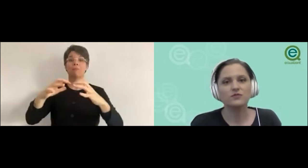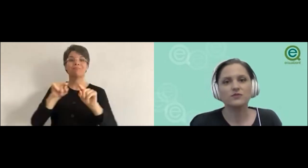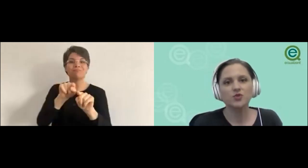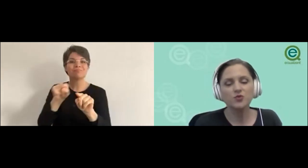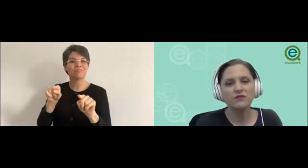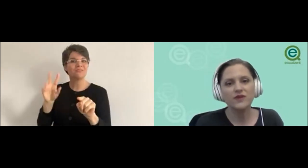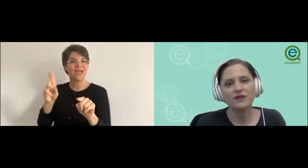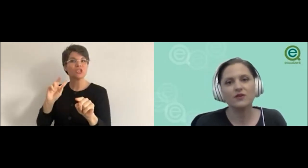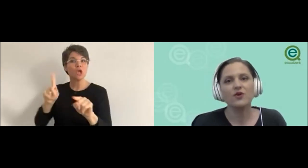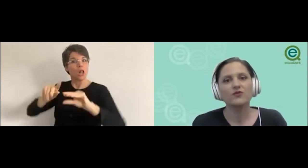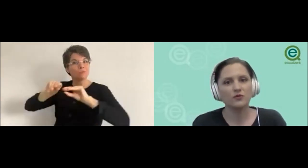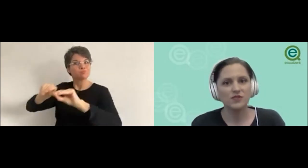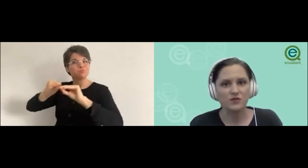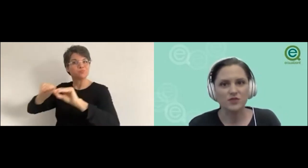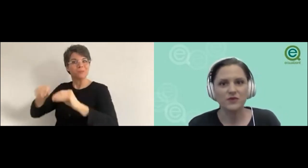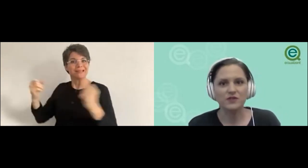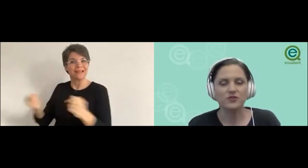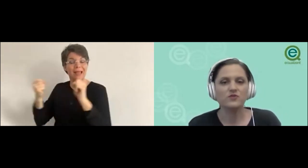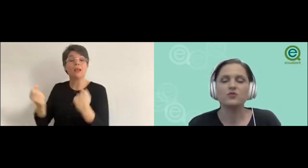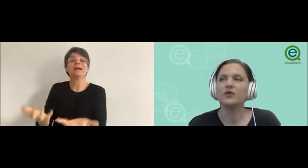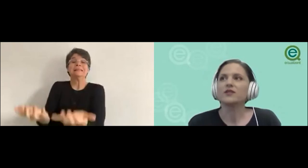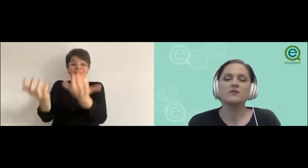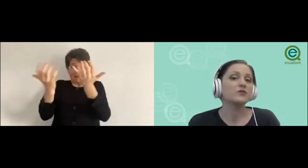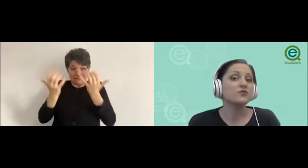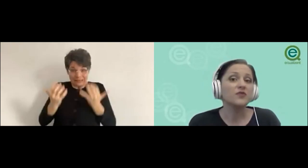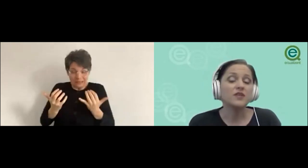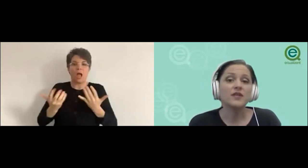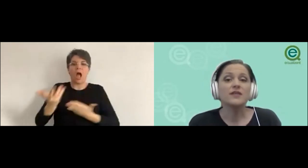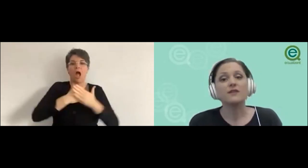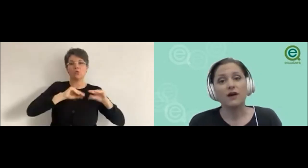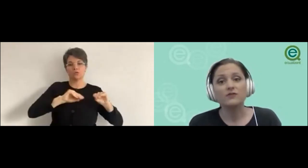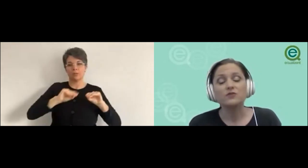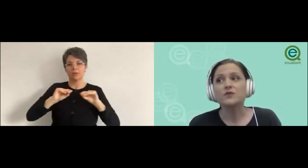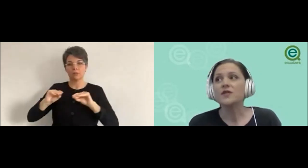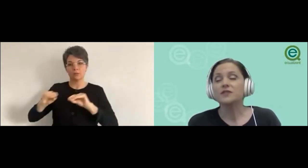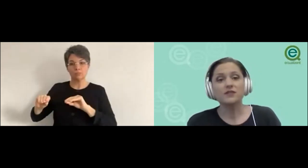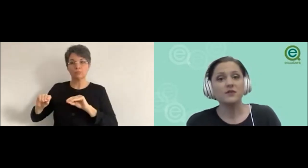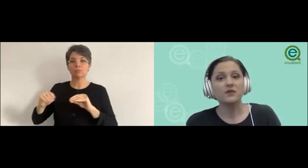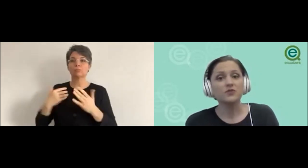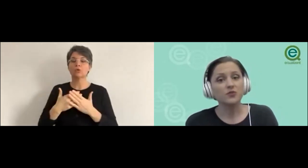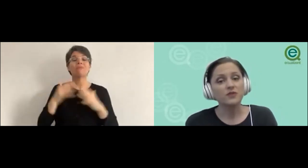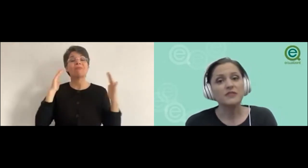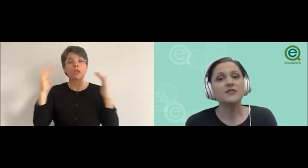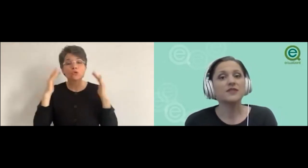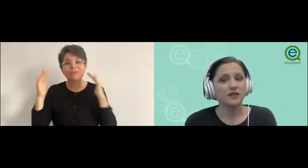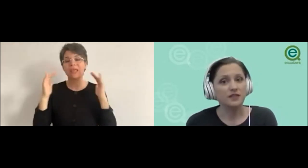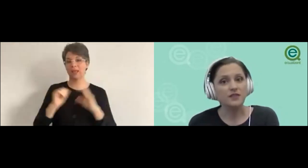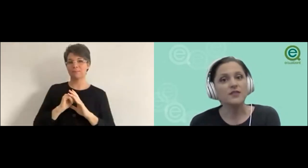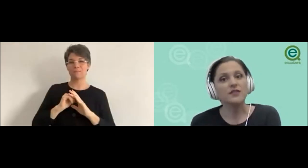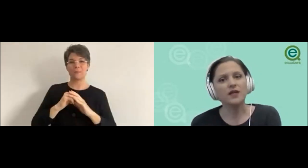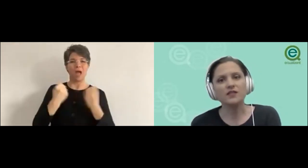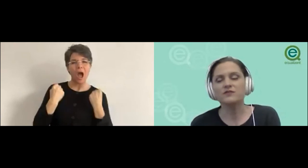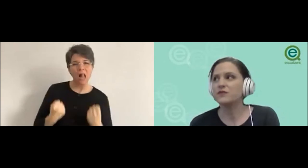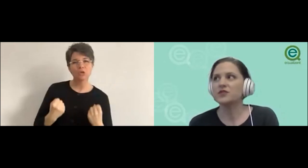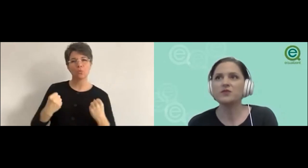dort schulen werden, von uns ausgebildet. Sowohl die Philosophie, die Haltung, die Methodik, die Didaktik,